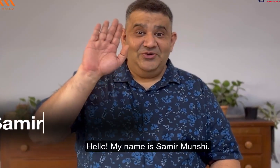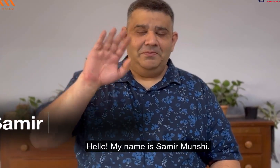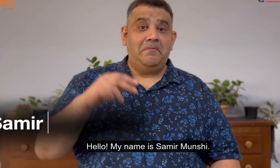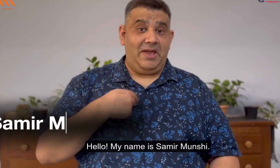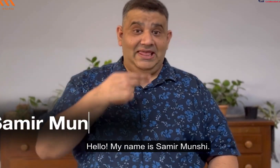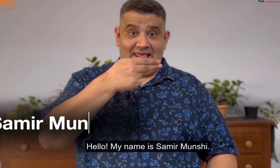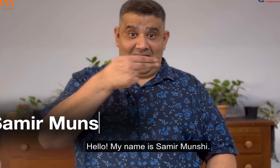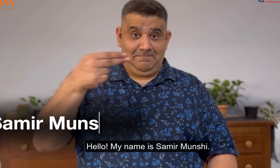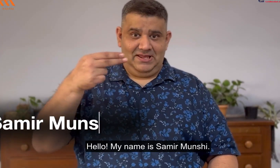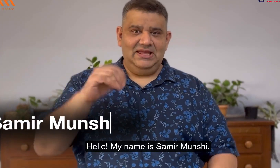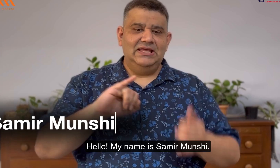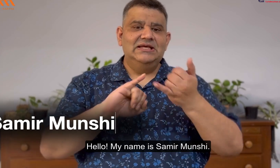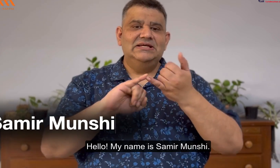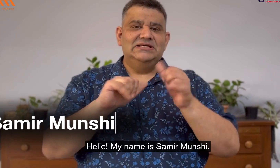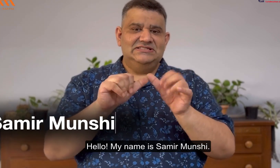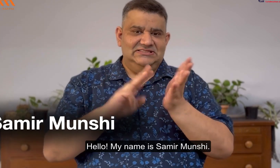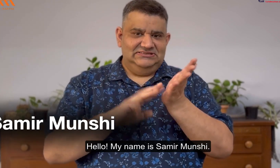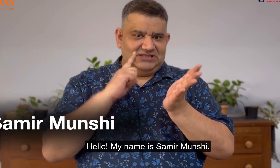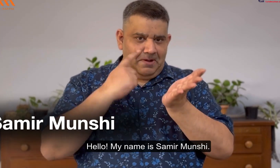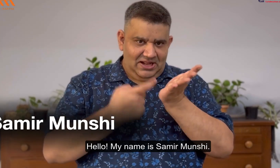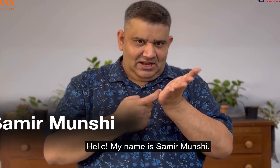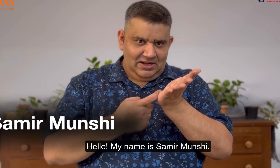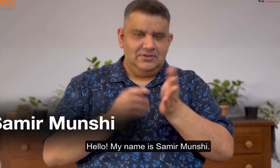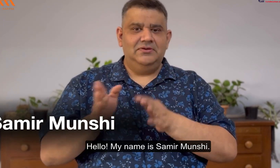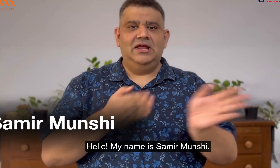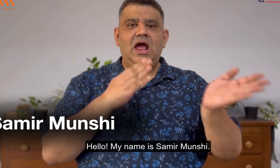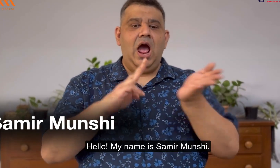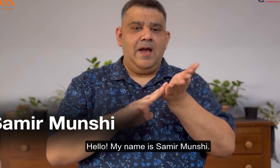हेलो, मेरा नाम समीर मुंशी है।